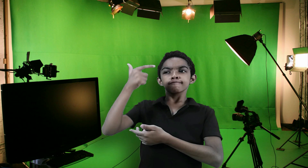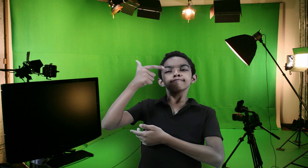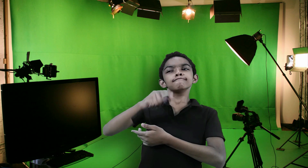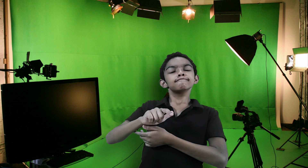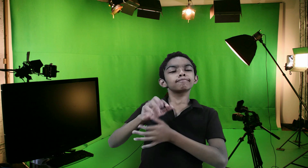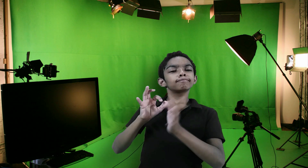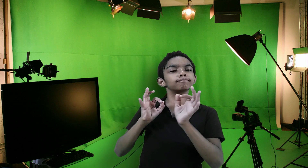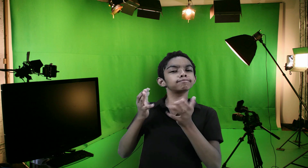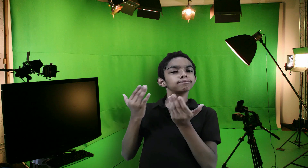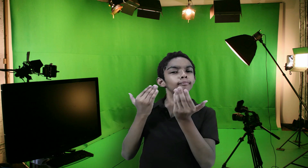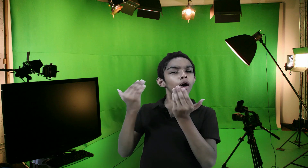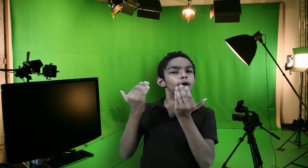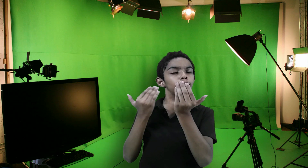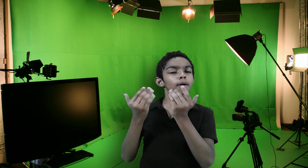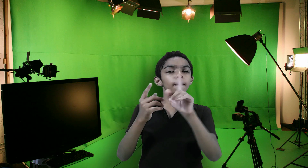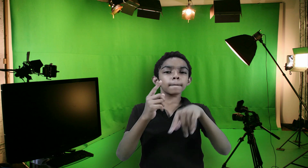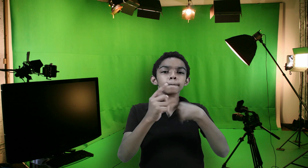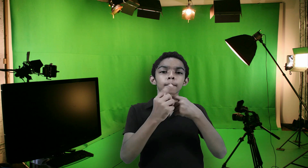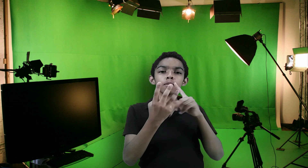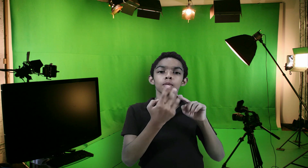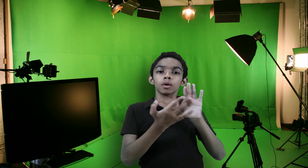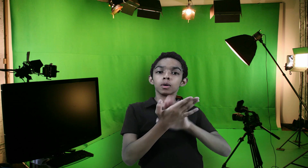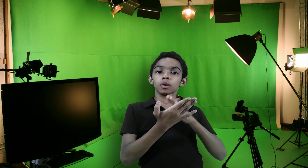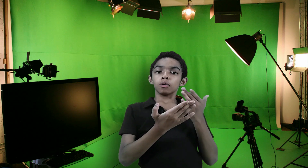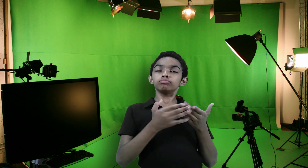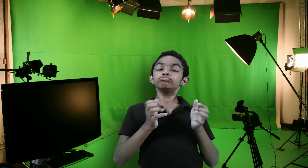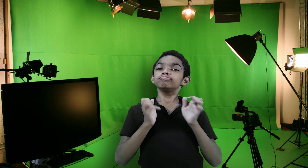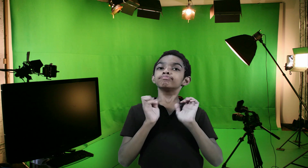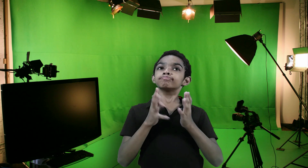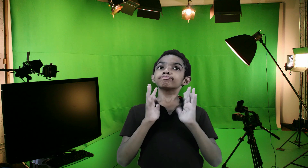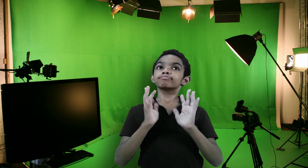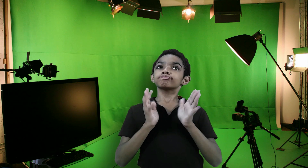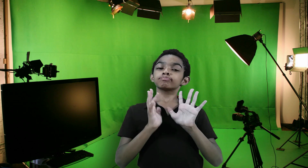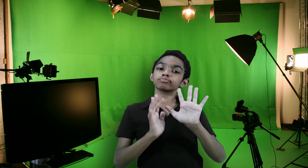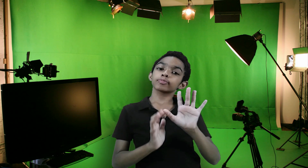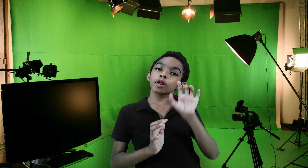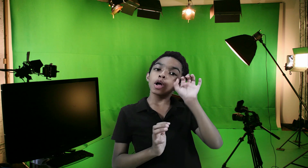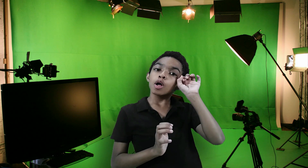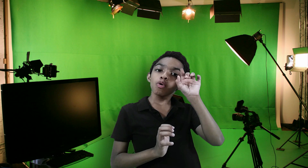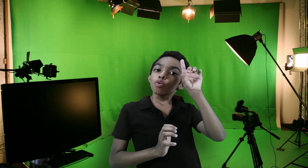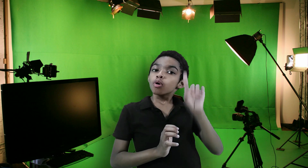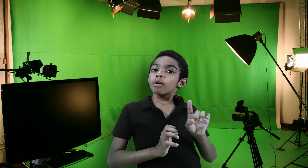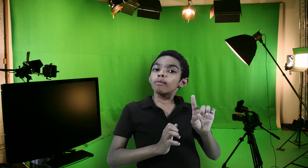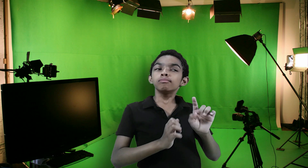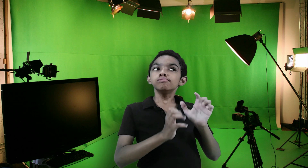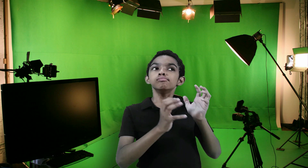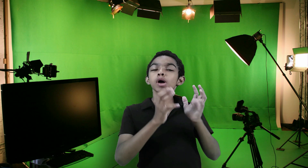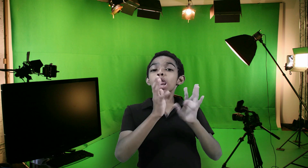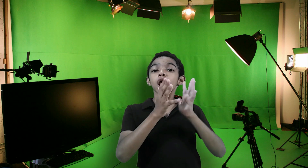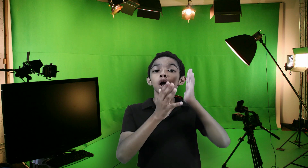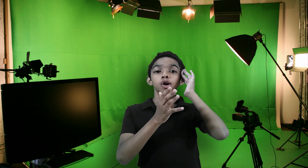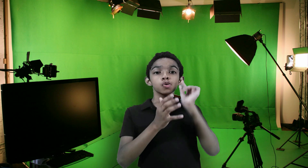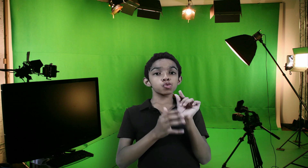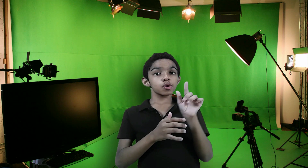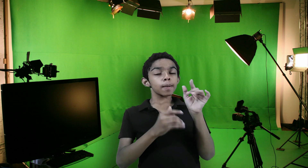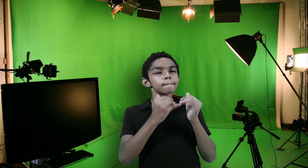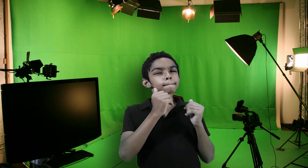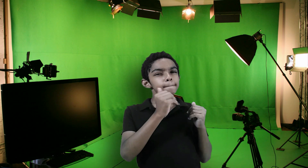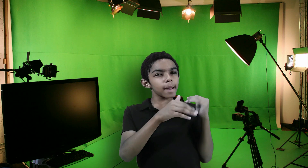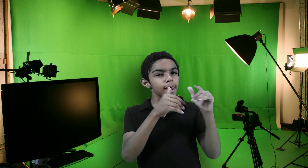para a gente conseguir pegar os melhores detalhes, fazer algumas comparações, e tinha um intérprete de Libras. A diretora, ela sabia um pouquinho de Libras,